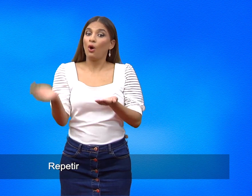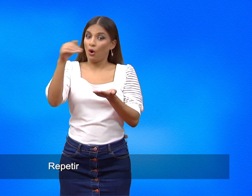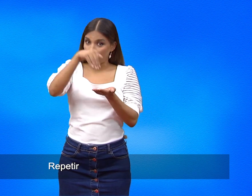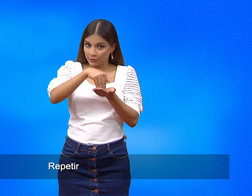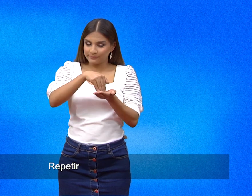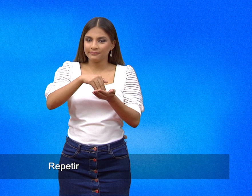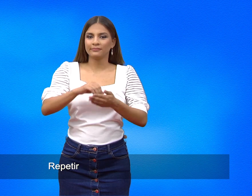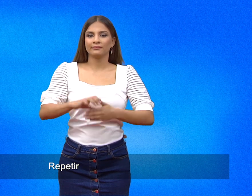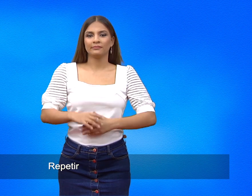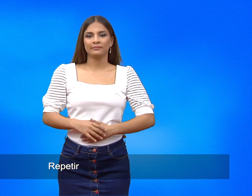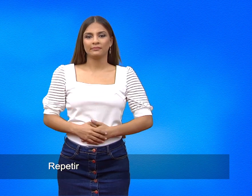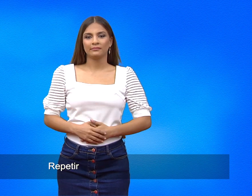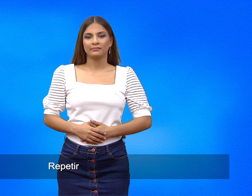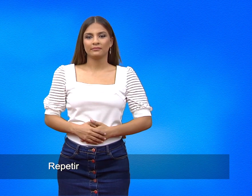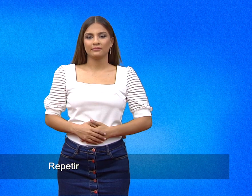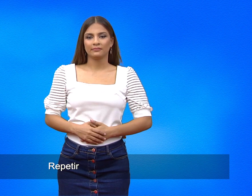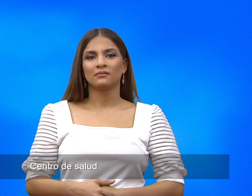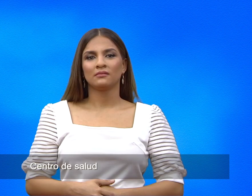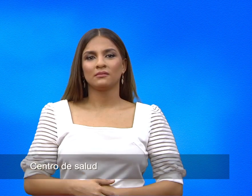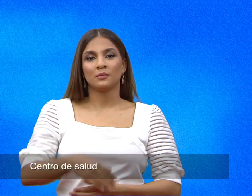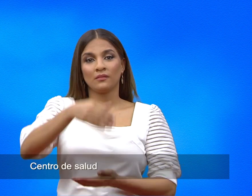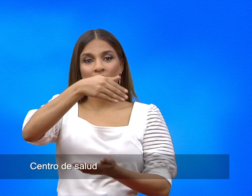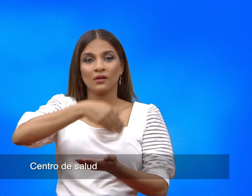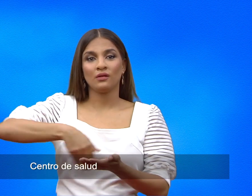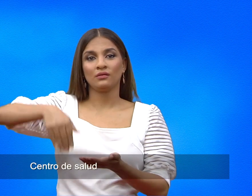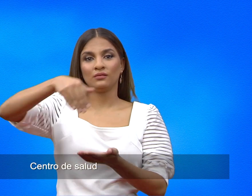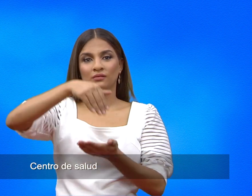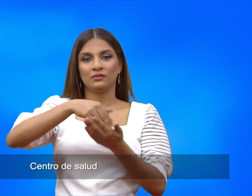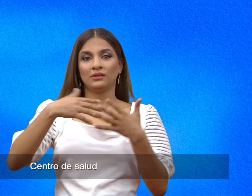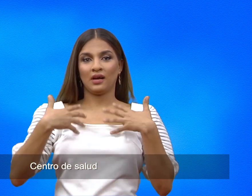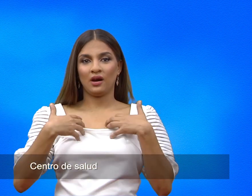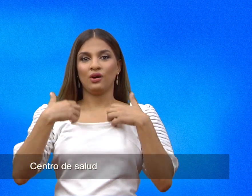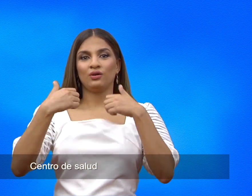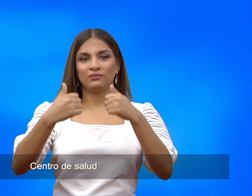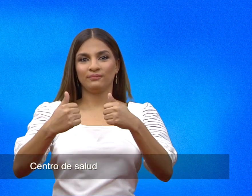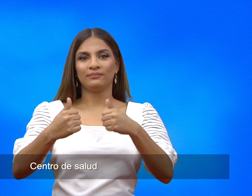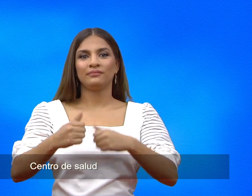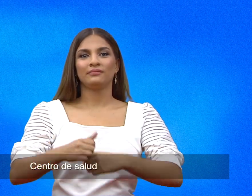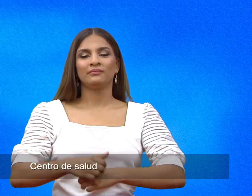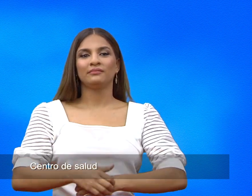y repetir centro de salud